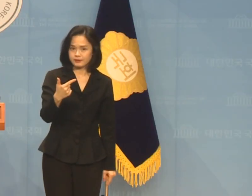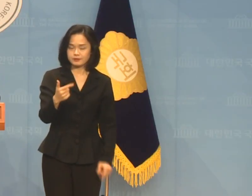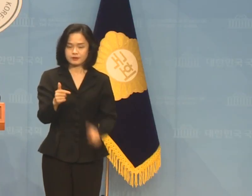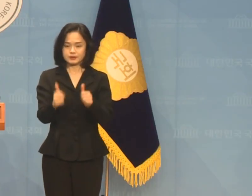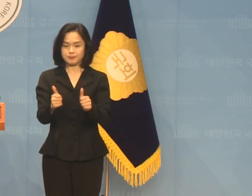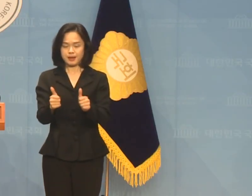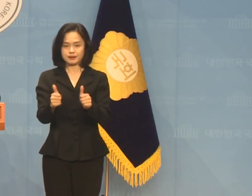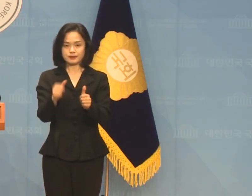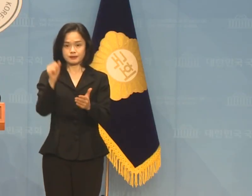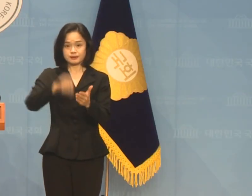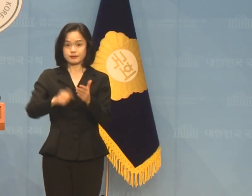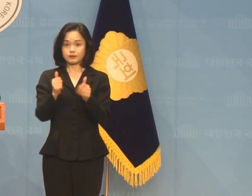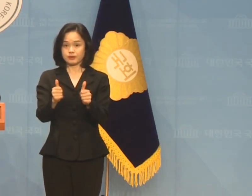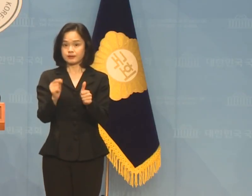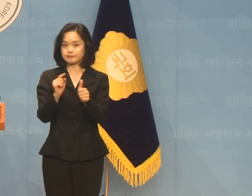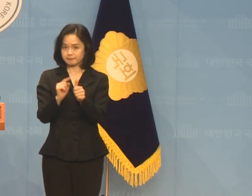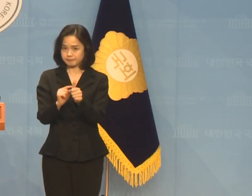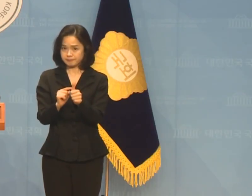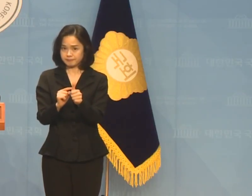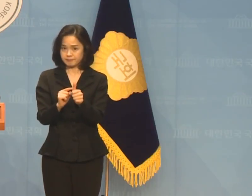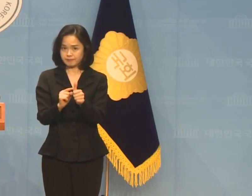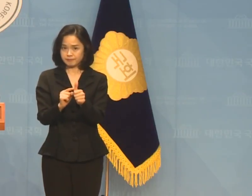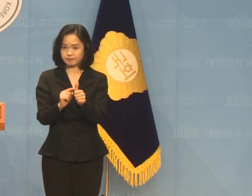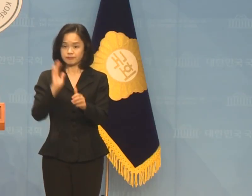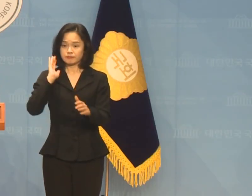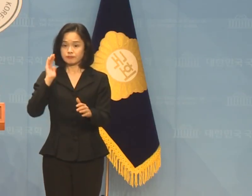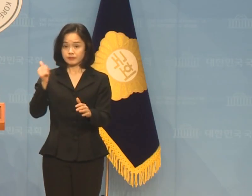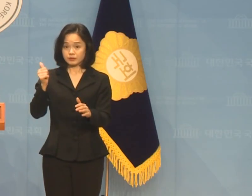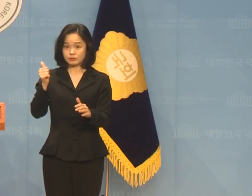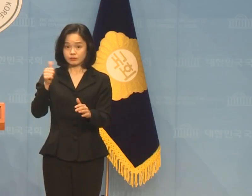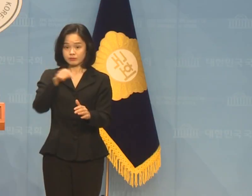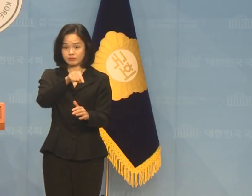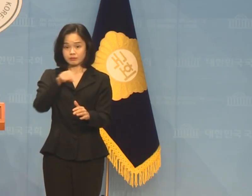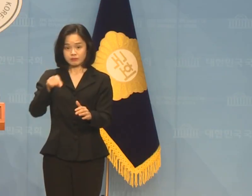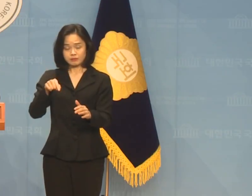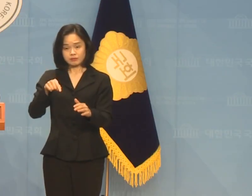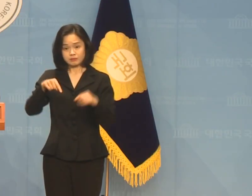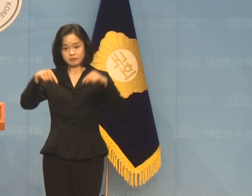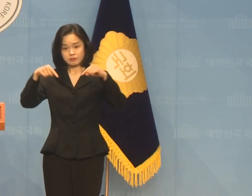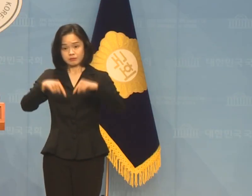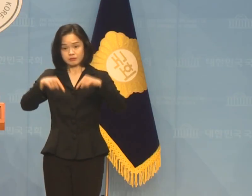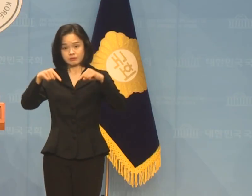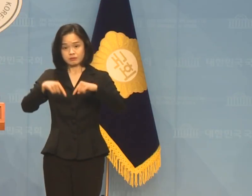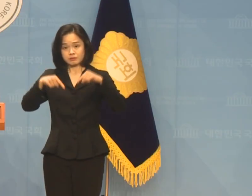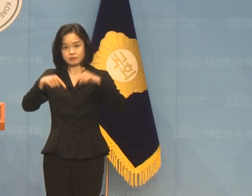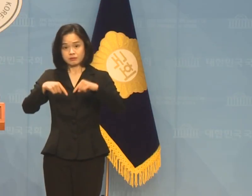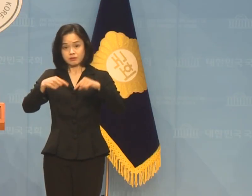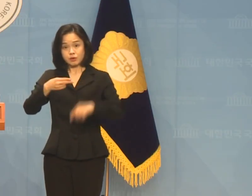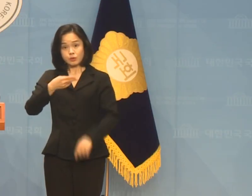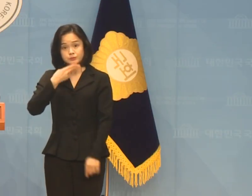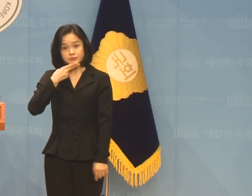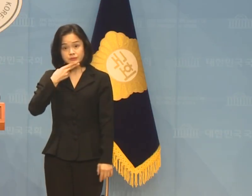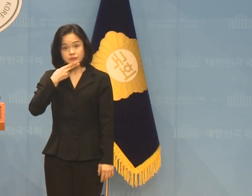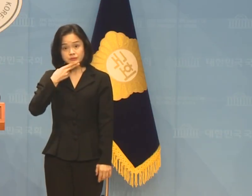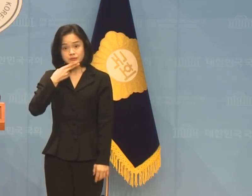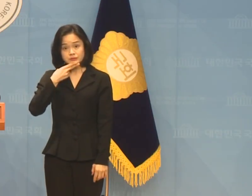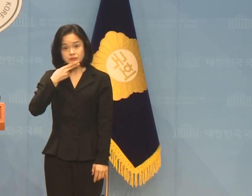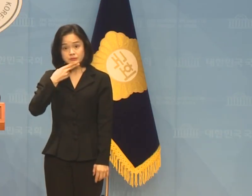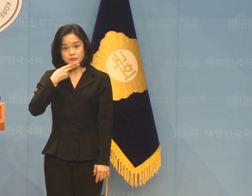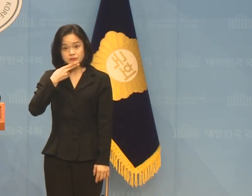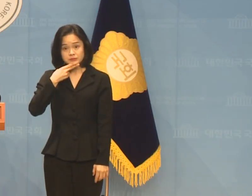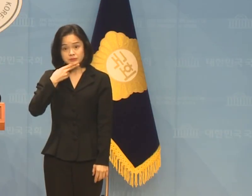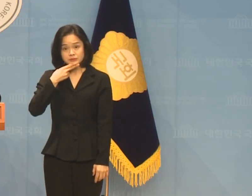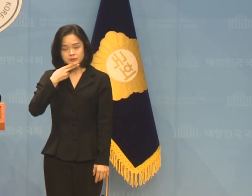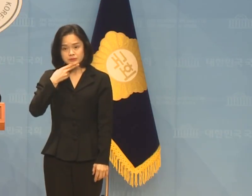이미선은 대통령 측과 상의도 없이 일방적으로 변론 기일을 정해서